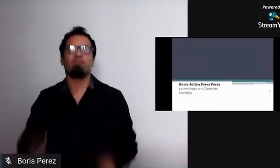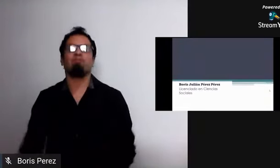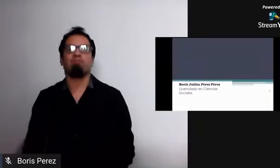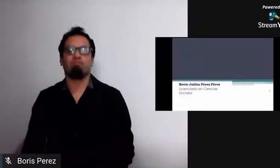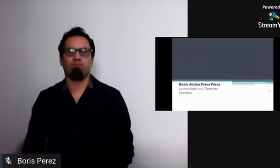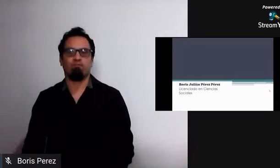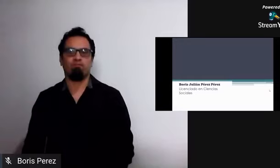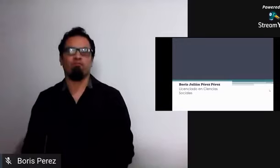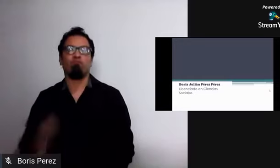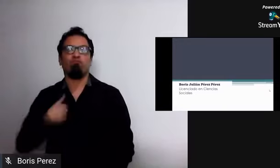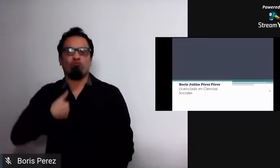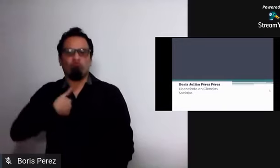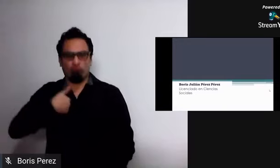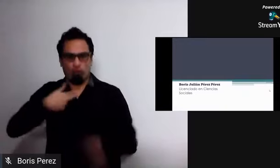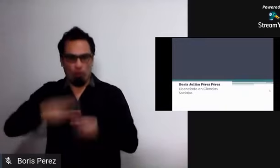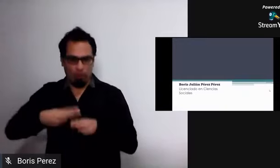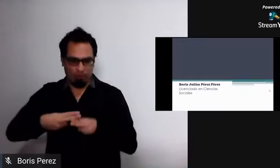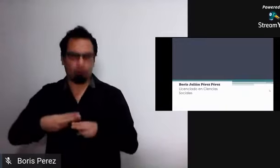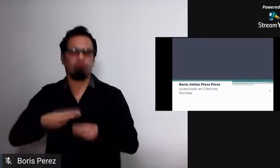Ok,